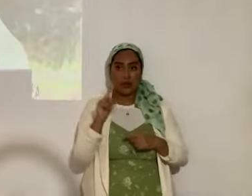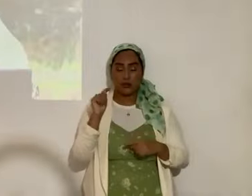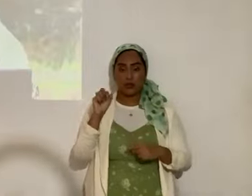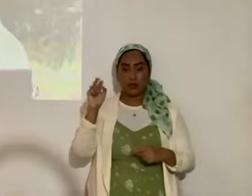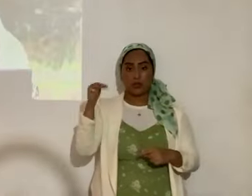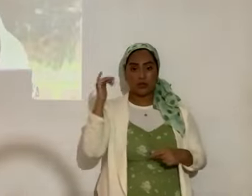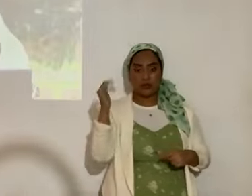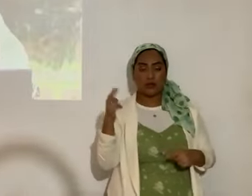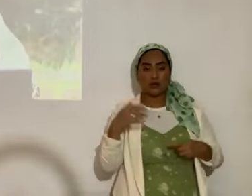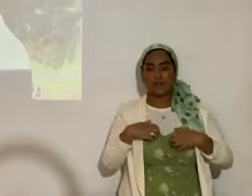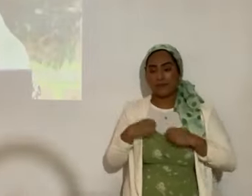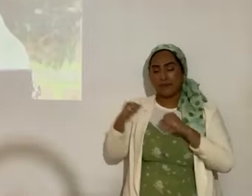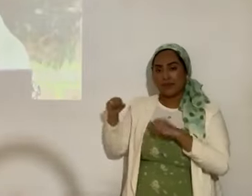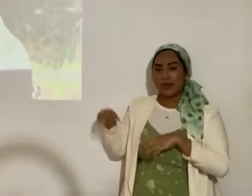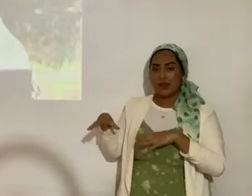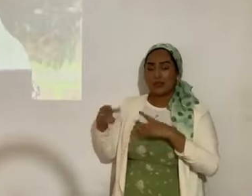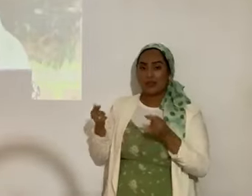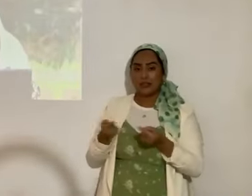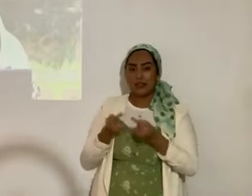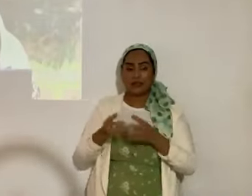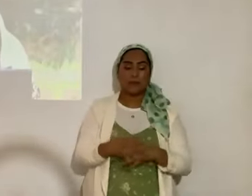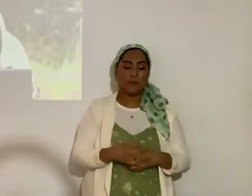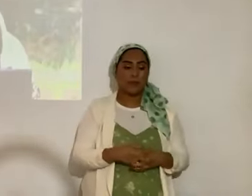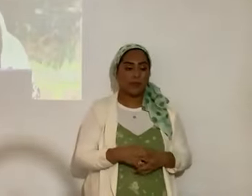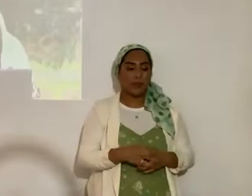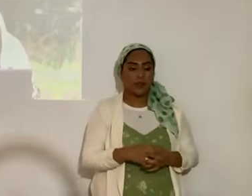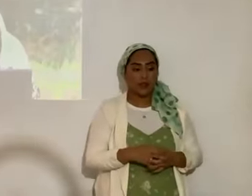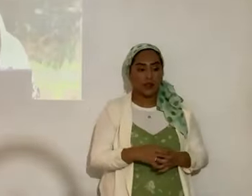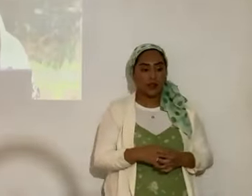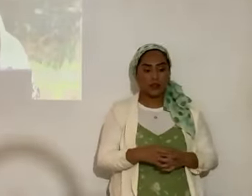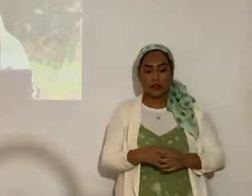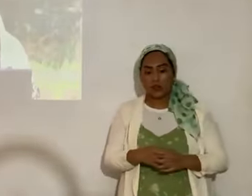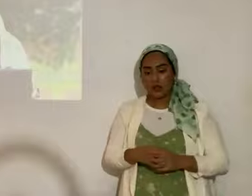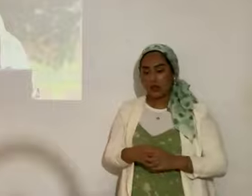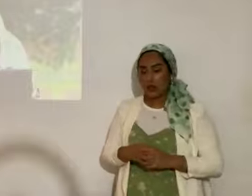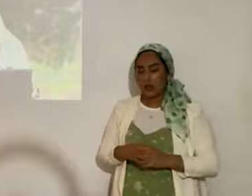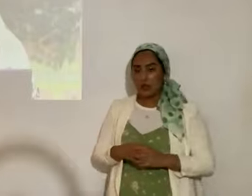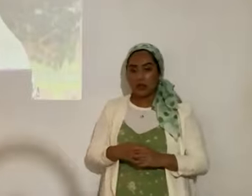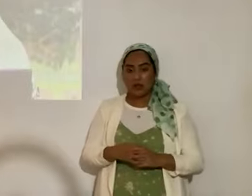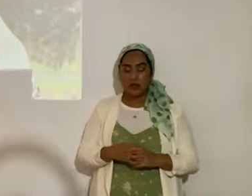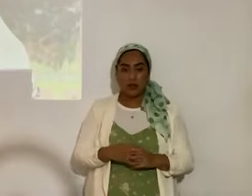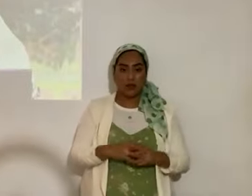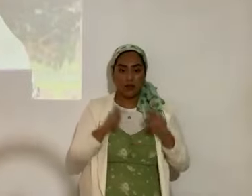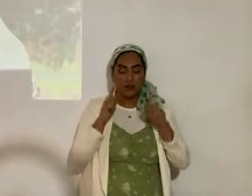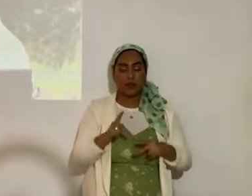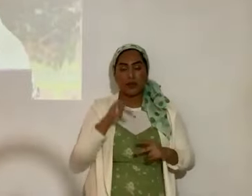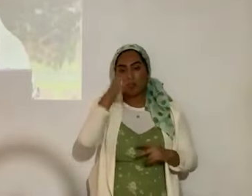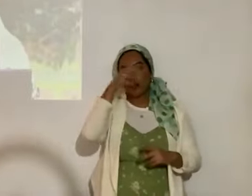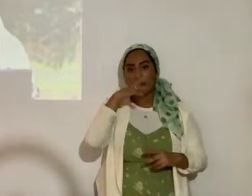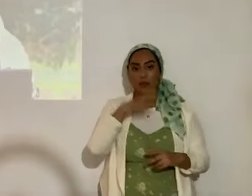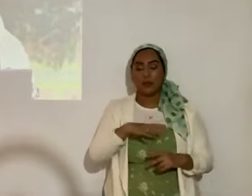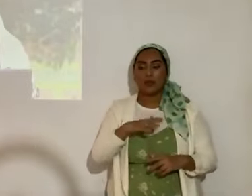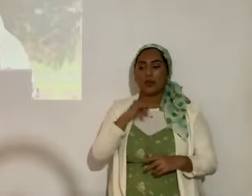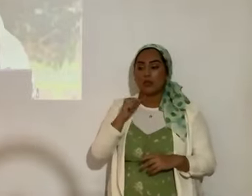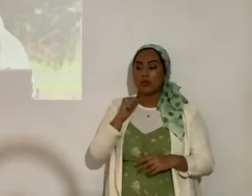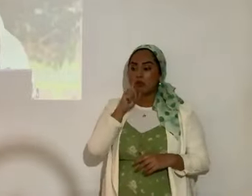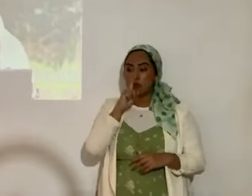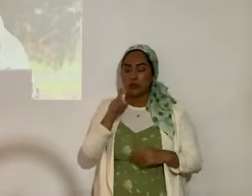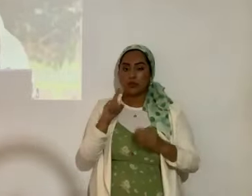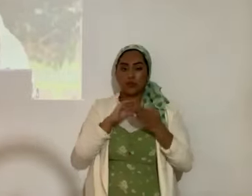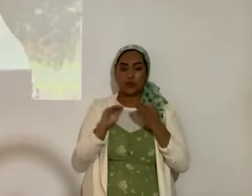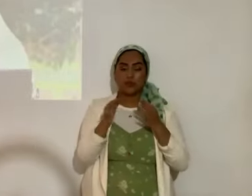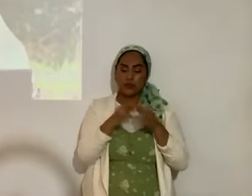es despojarse de los del pecado El Ojo del ojo del ser humano del hombre de la mujer es un ojo es un Perdón Es